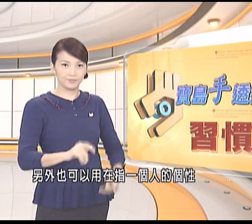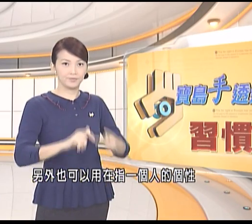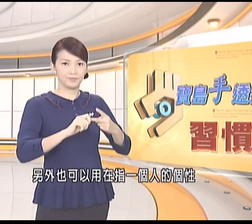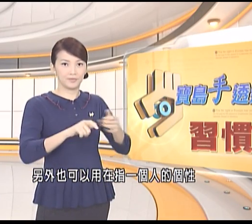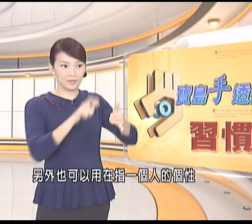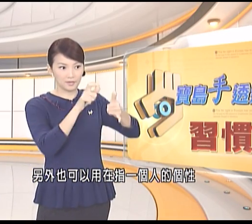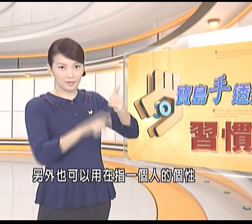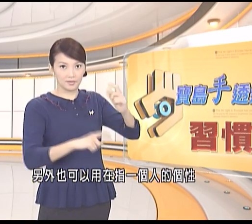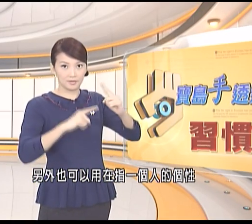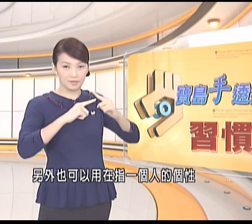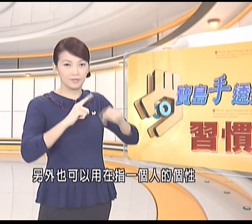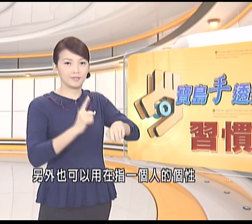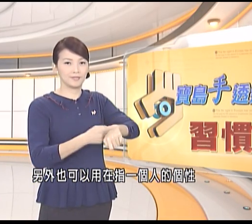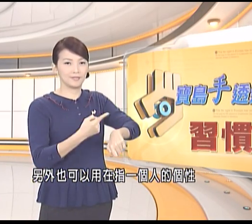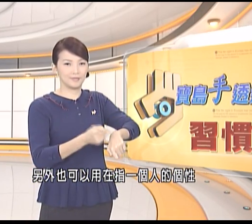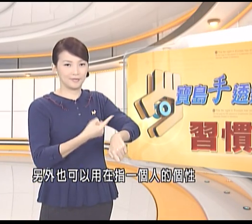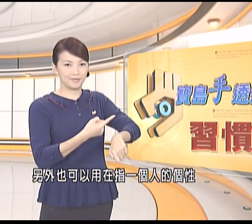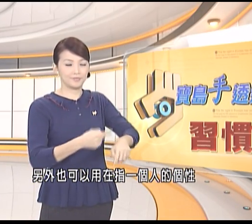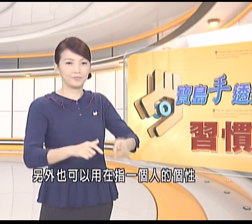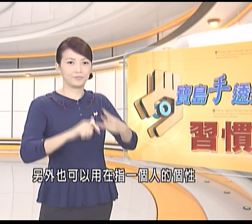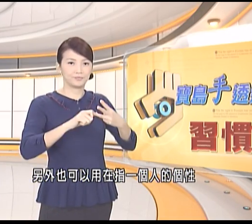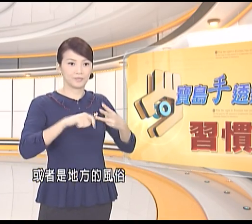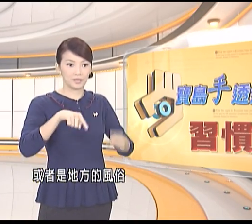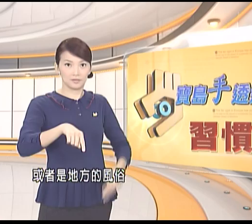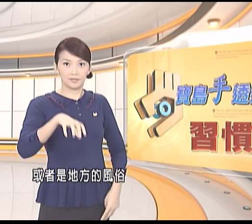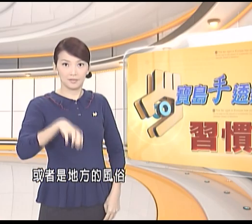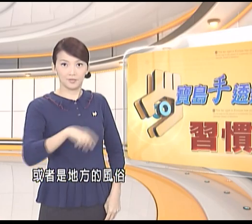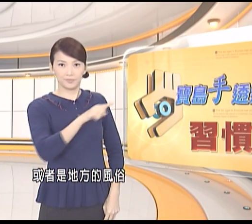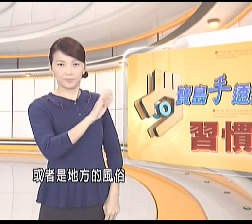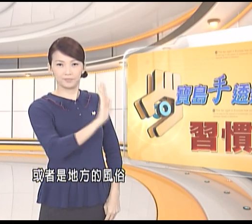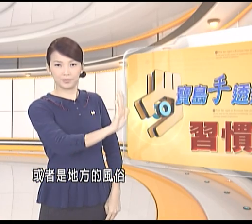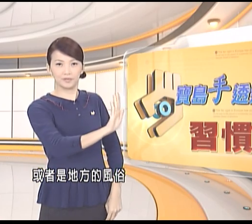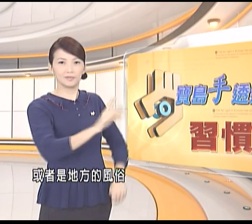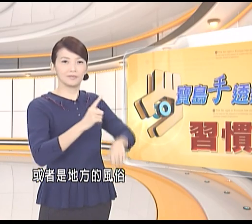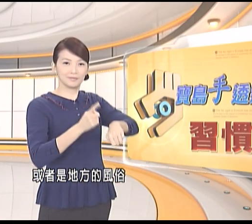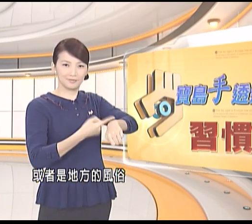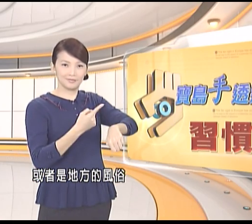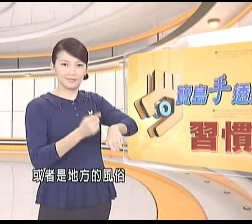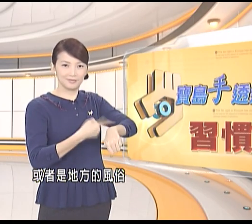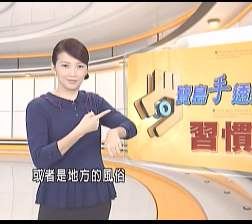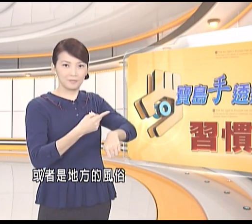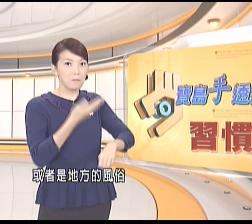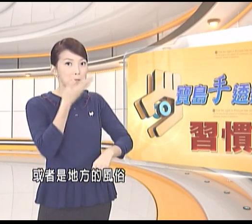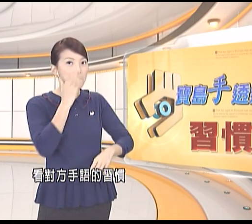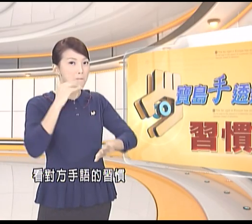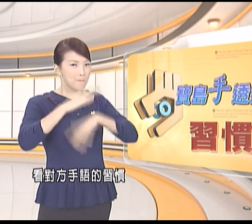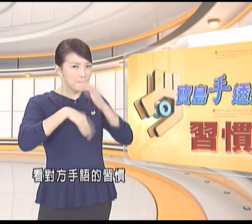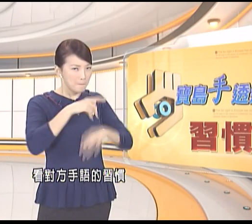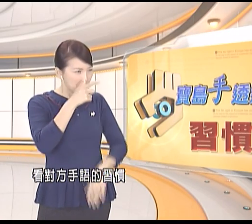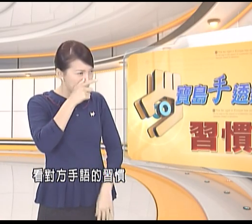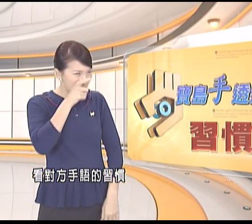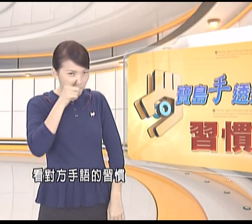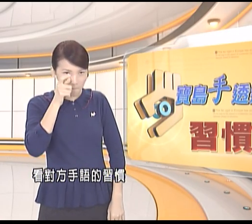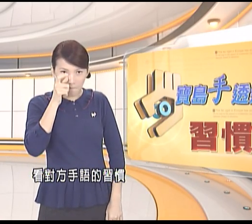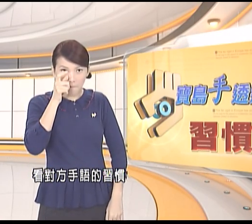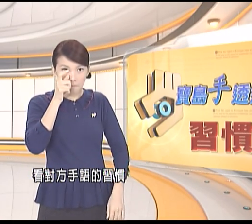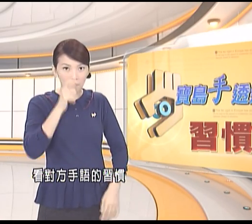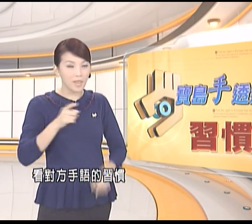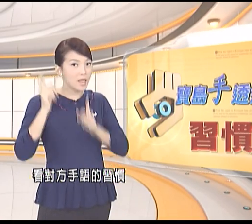在指一个人的个性，或者是地方的风俗。看对方手语的习惯，就像